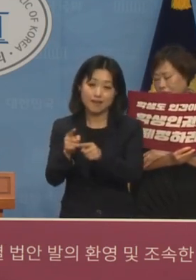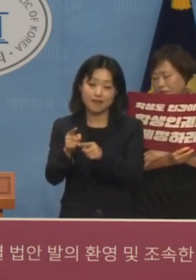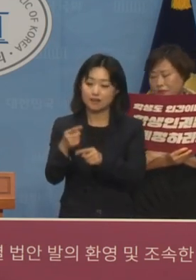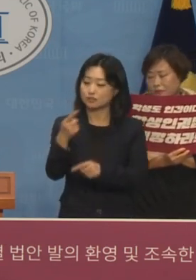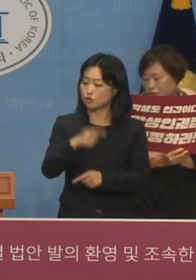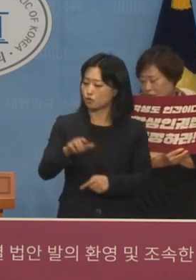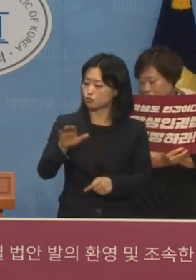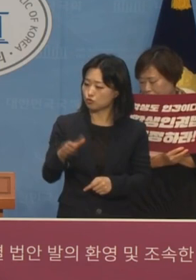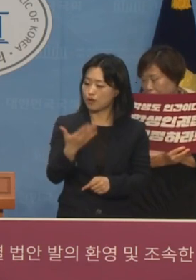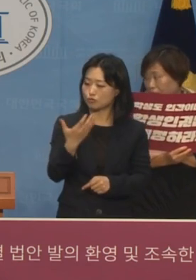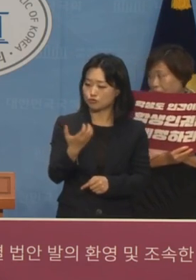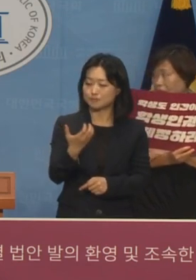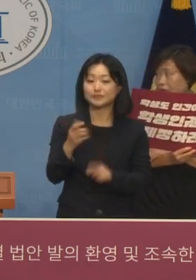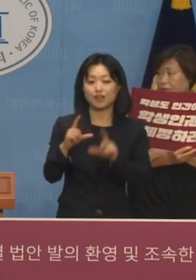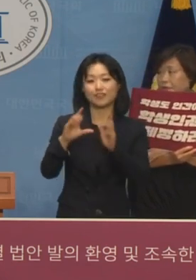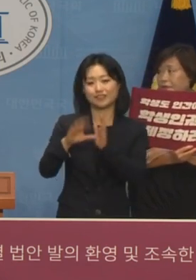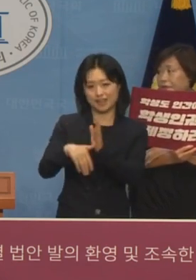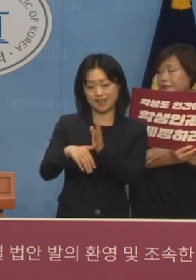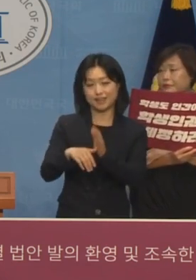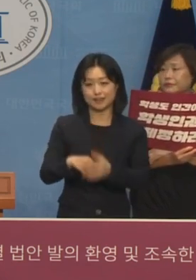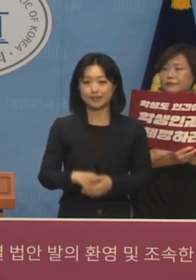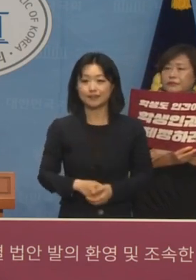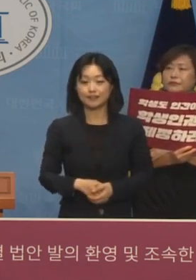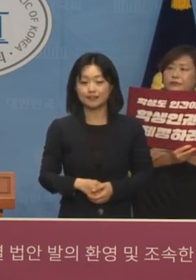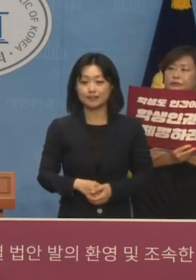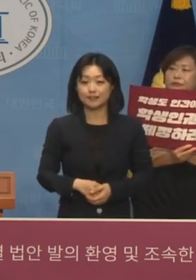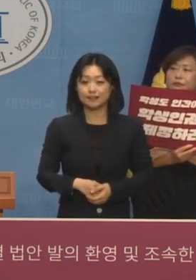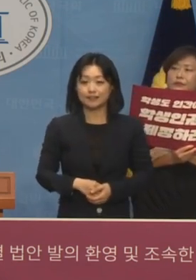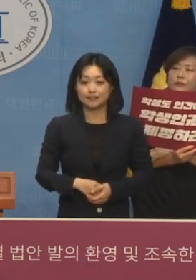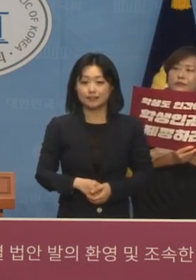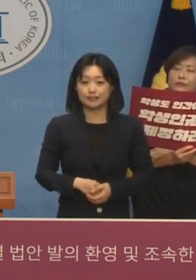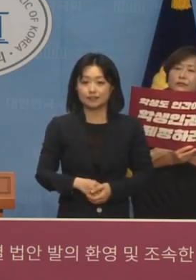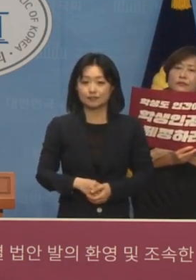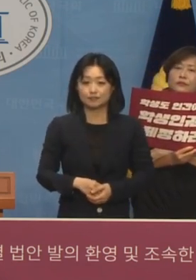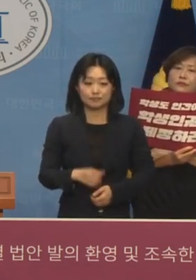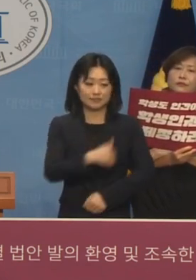게 1990년대 후반부터이다.